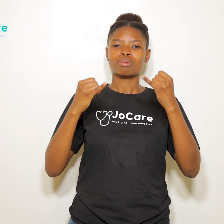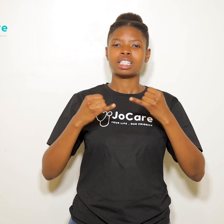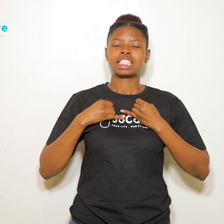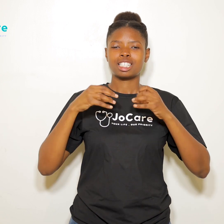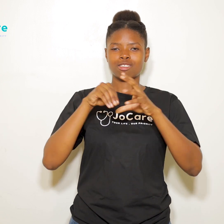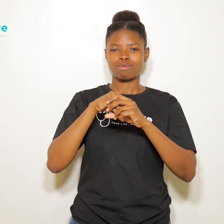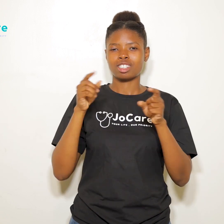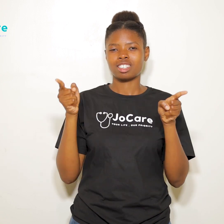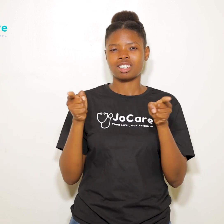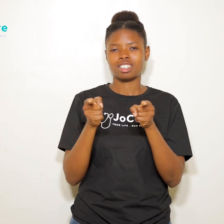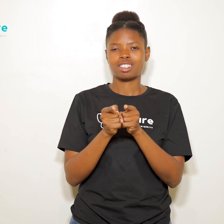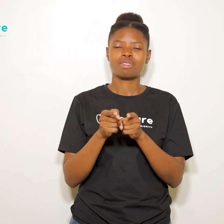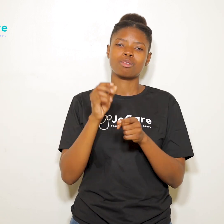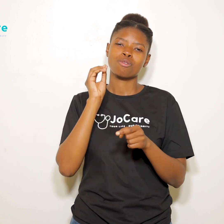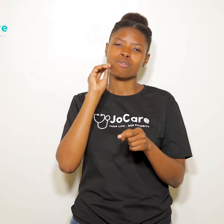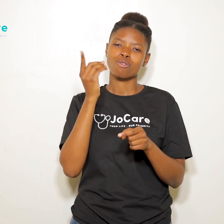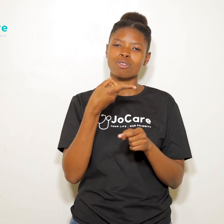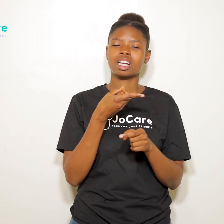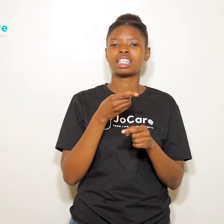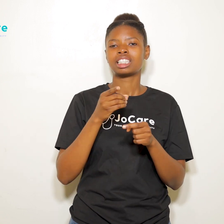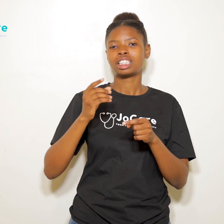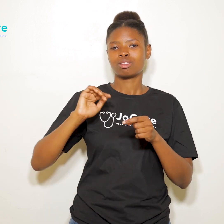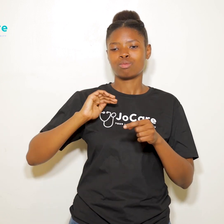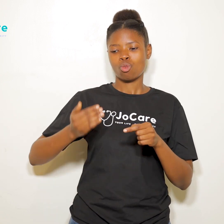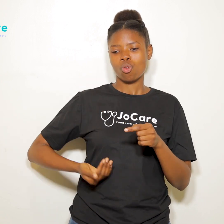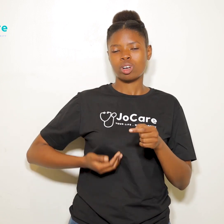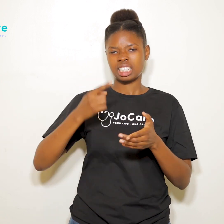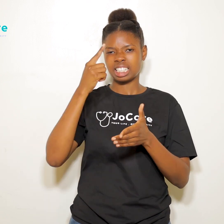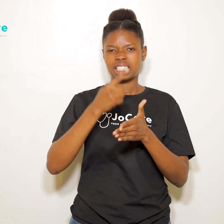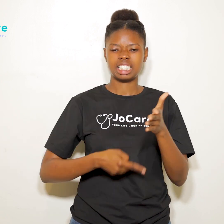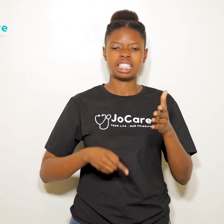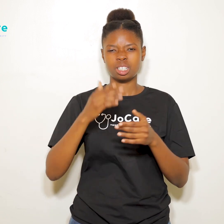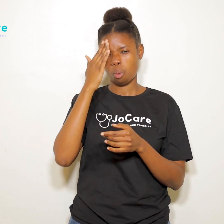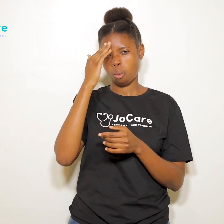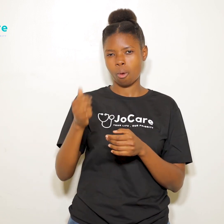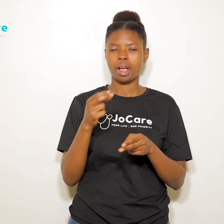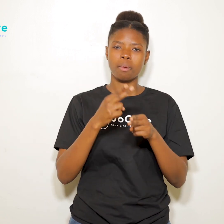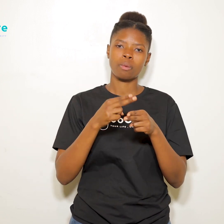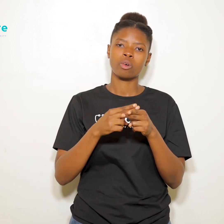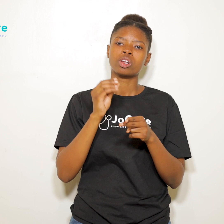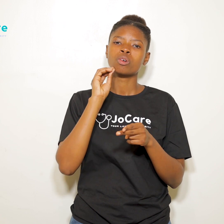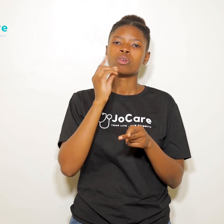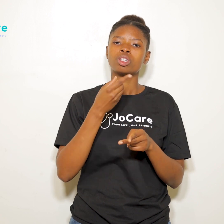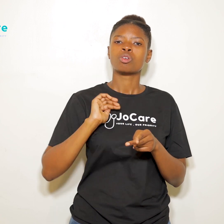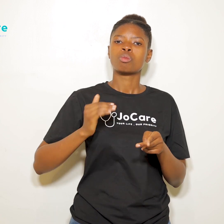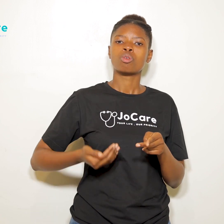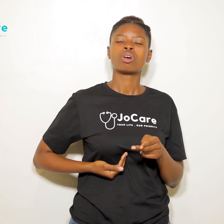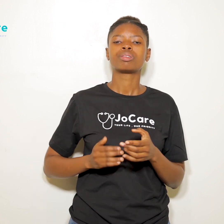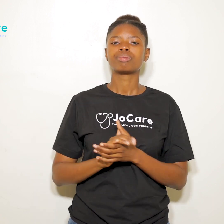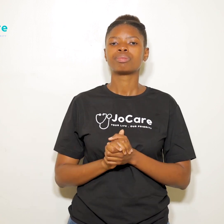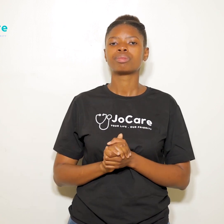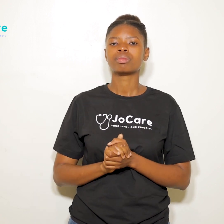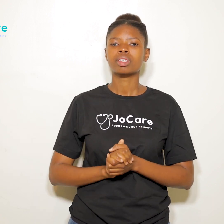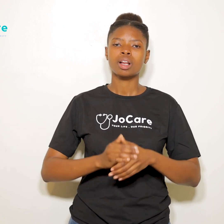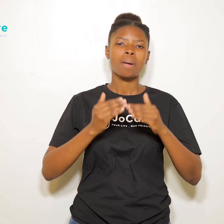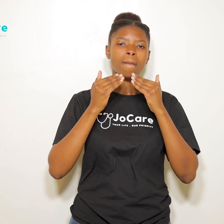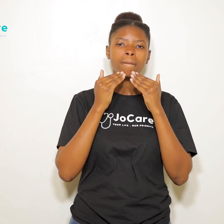make, ukwezi k'umugore ni iki? Kuki ubundi wakwita ukwezi k'umugore bimeze bite? Murakoze.